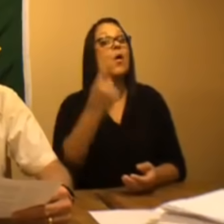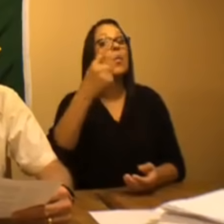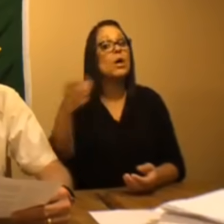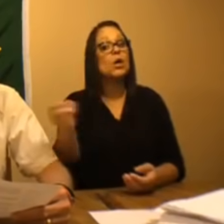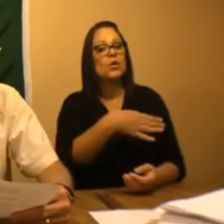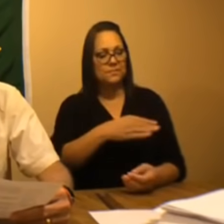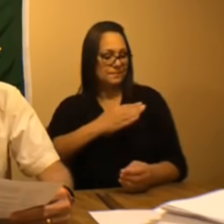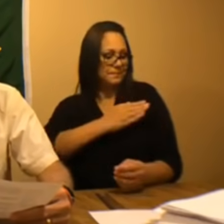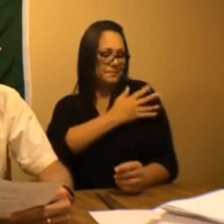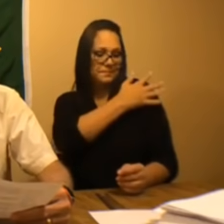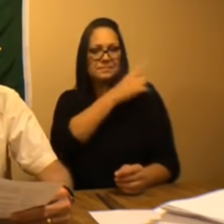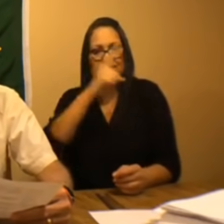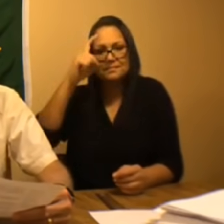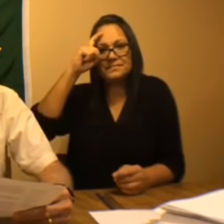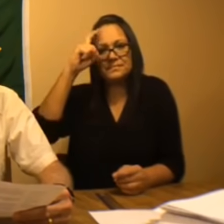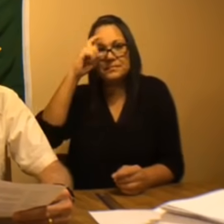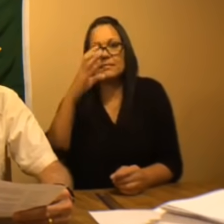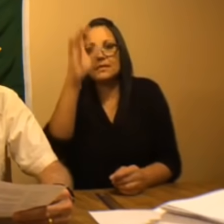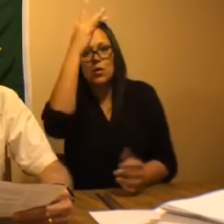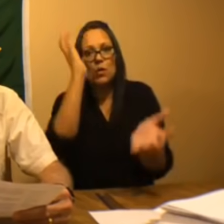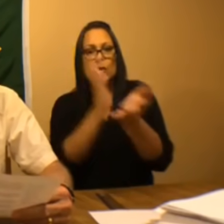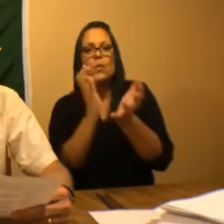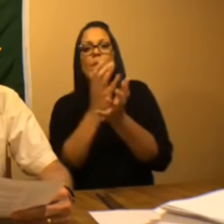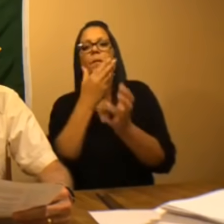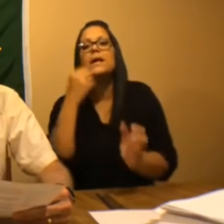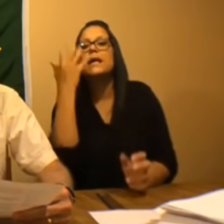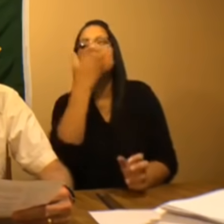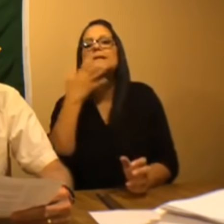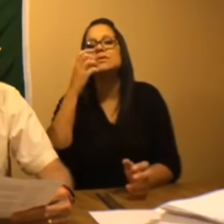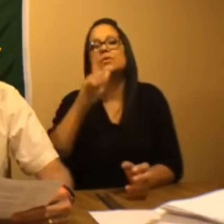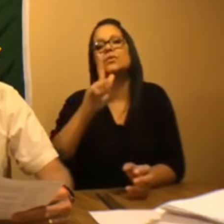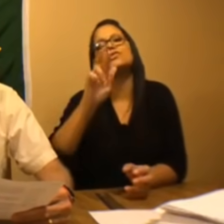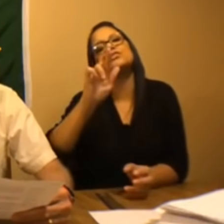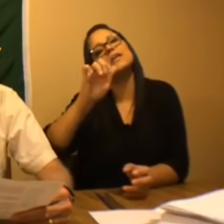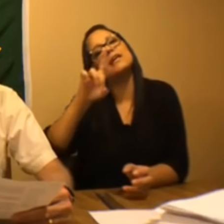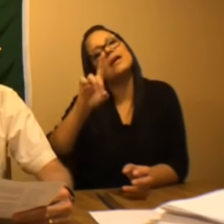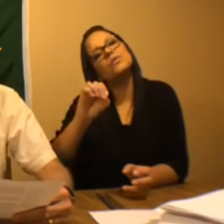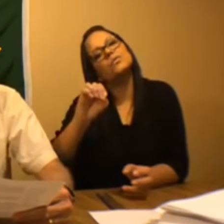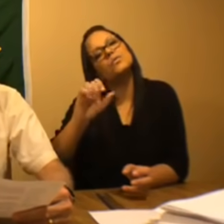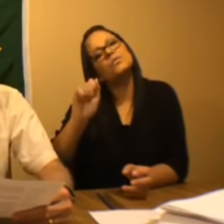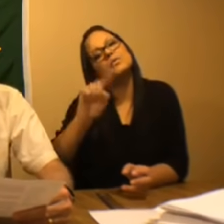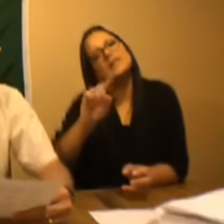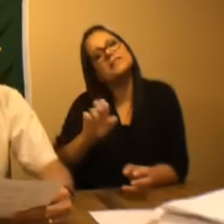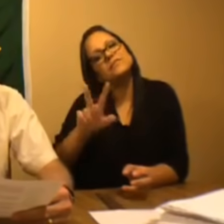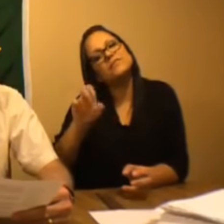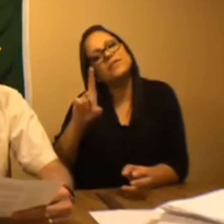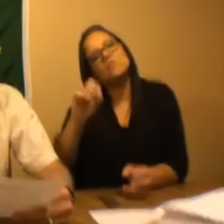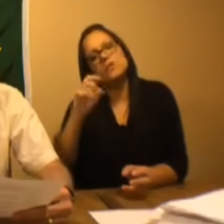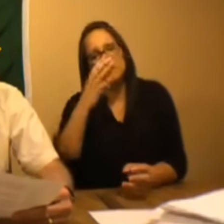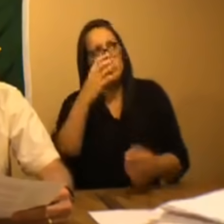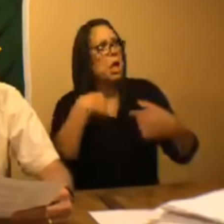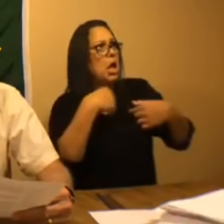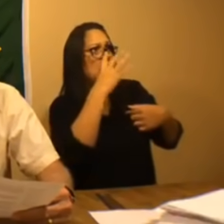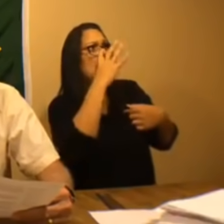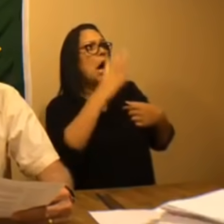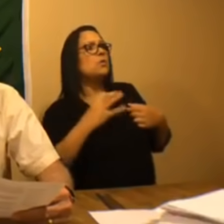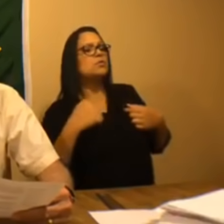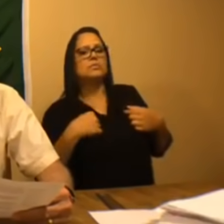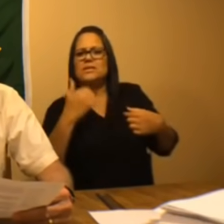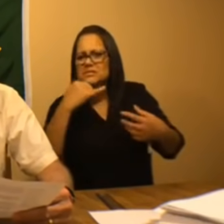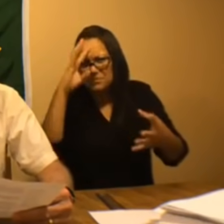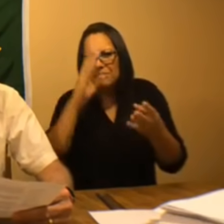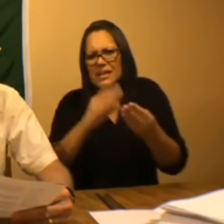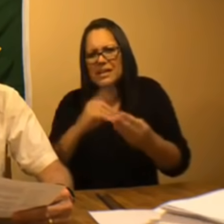né? E foi acusado pelo cantor Geraldo Azevedo de tê-lo torturado. Só que o Mourão, nessa época, tinha 16 anos de